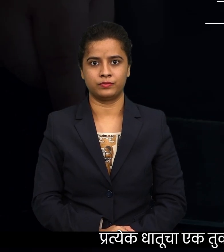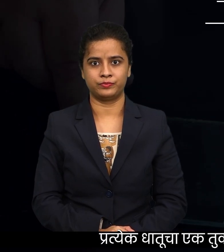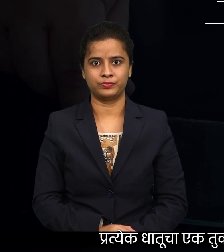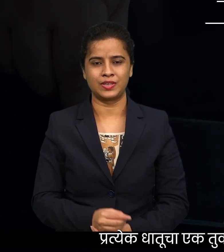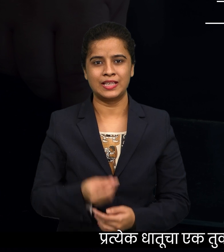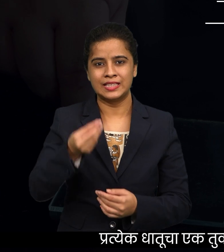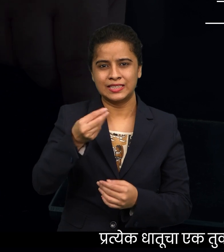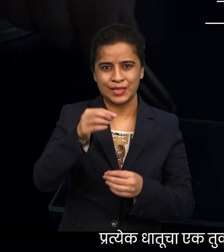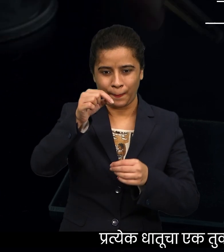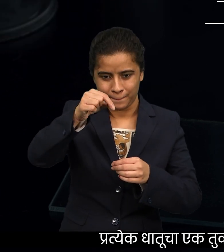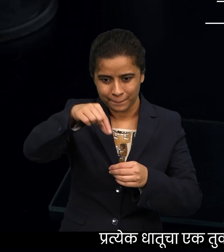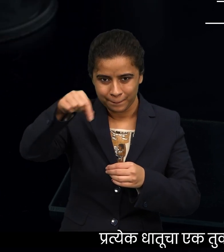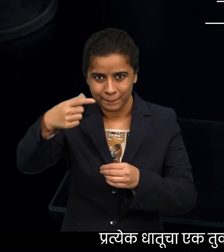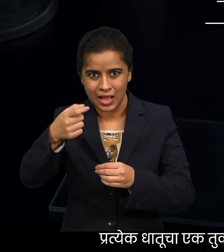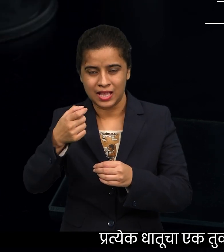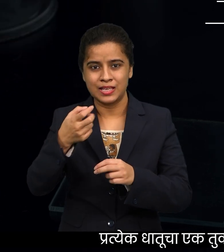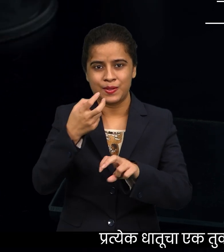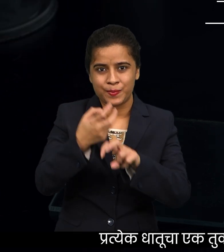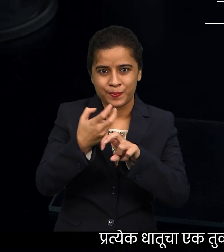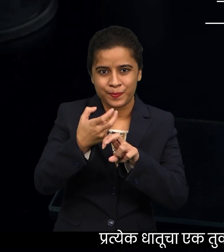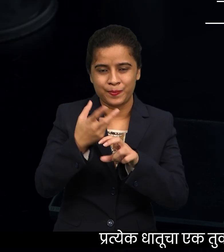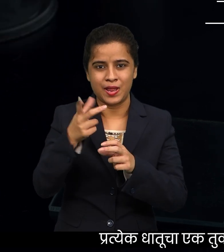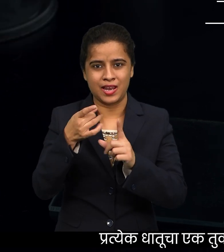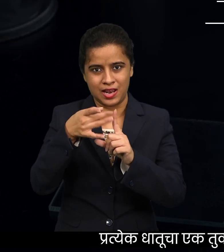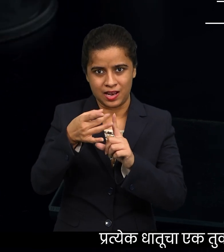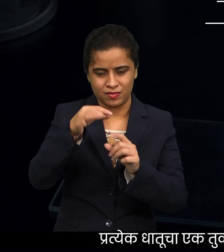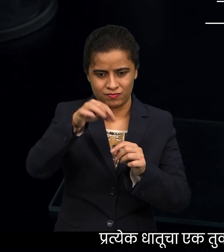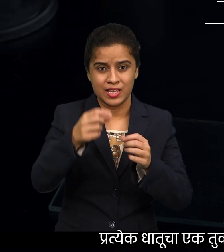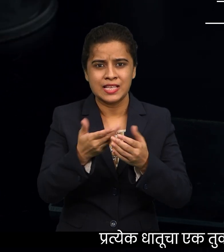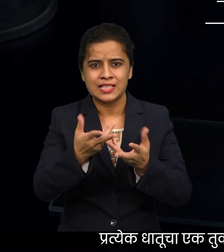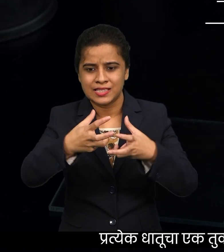प्रत्येक धातूचा एक तुकडा वेगळ्या ग्लासात गार पाण्यात टाका.